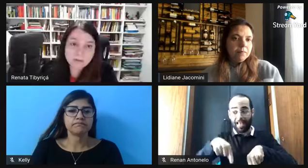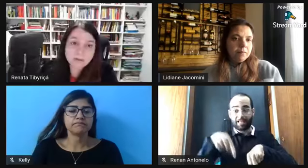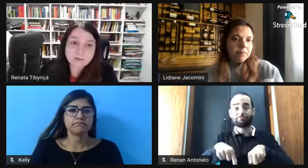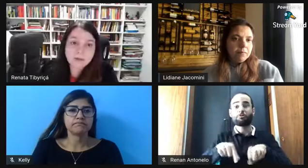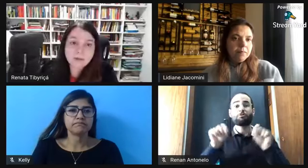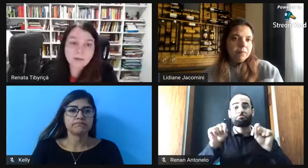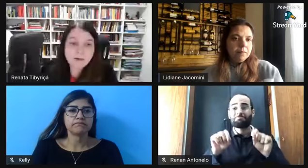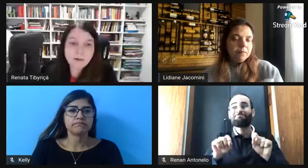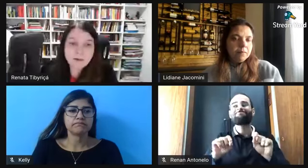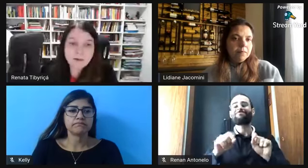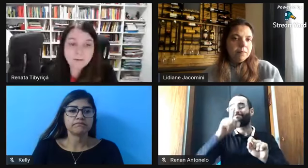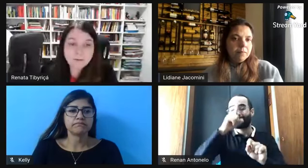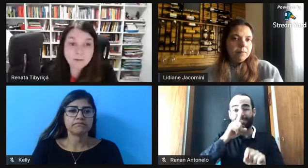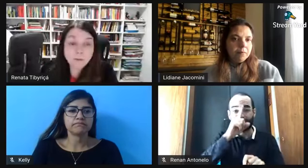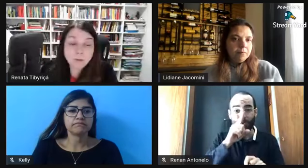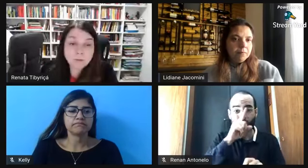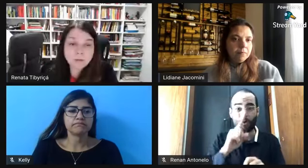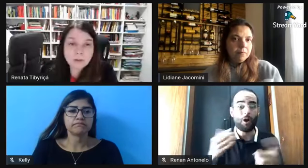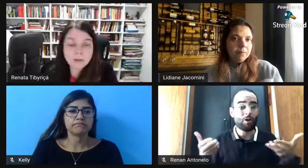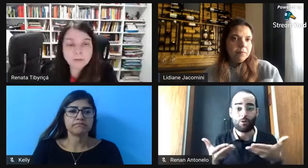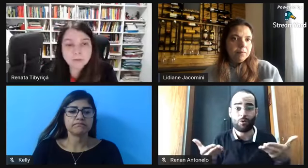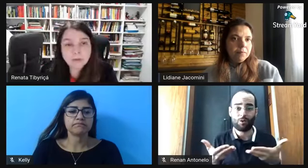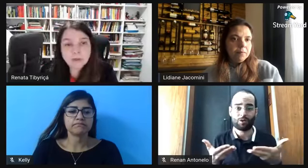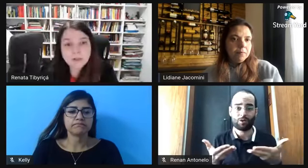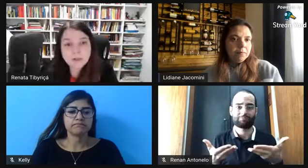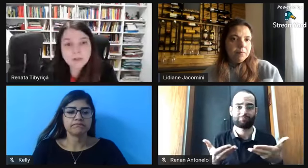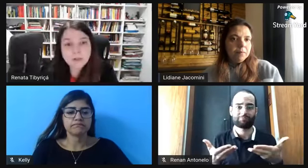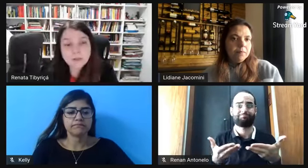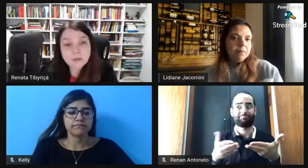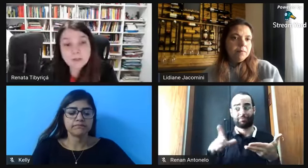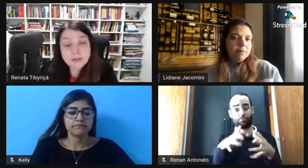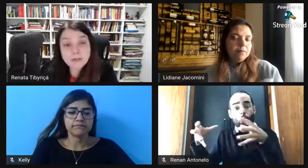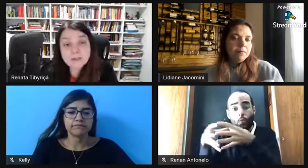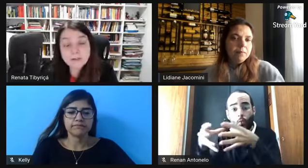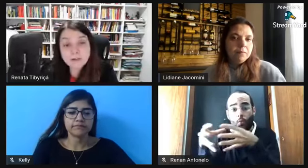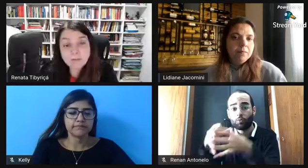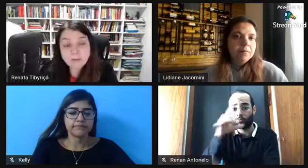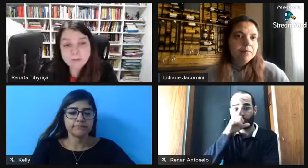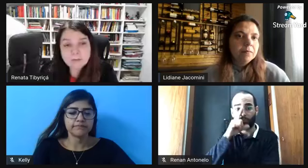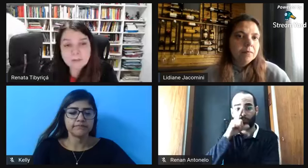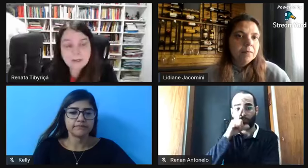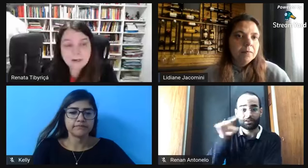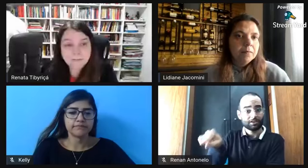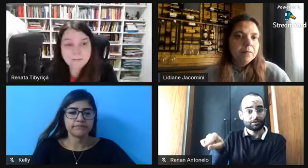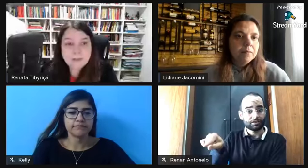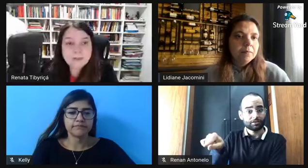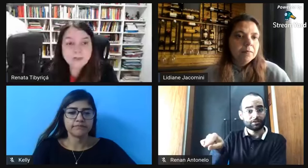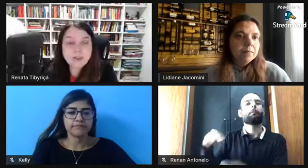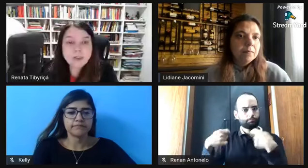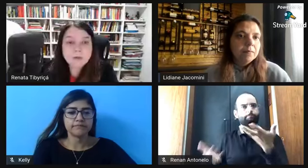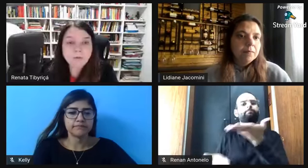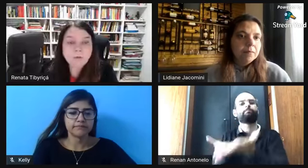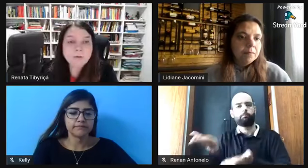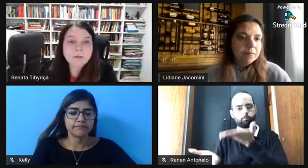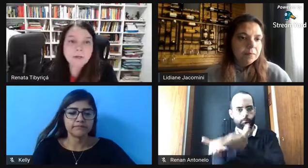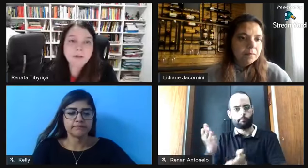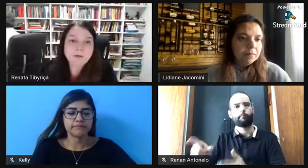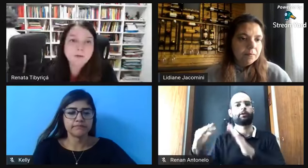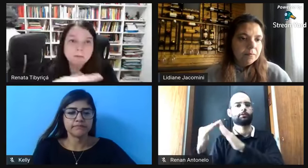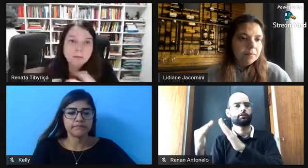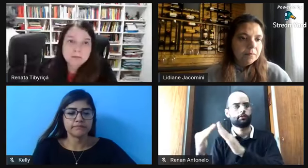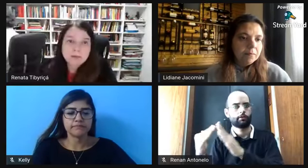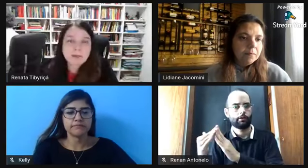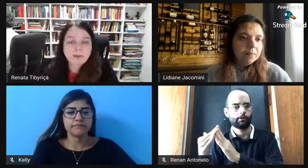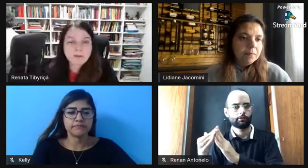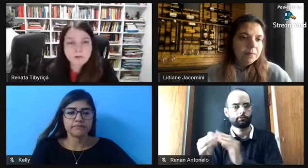risco, né, sendo grupo de risco, desse atendimento domiciliar. Se eu for